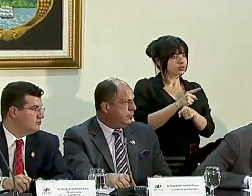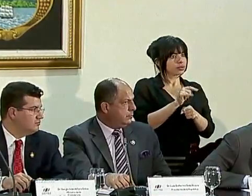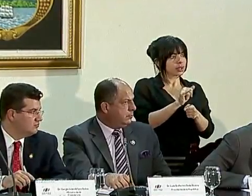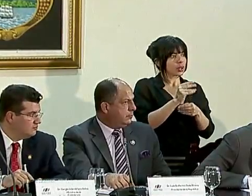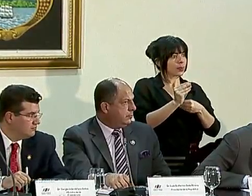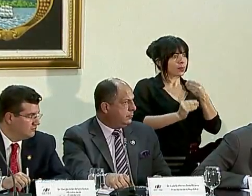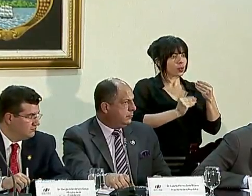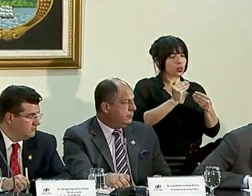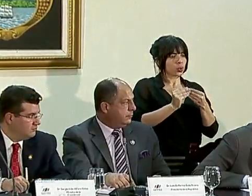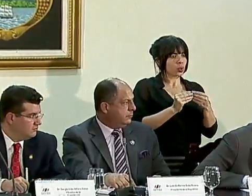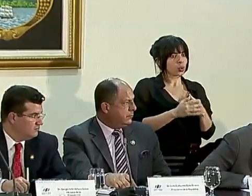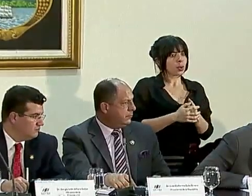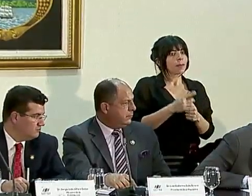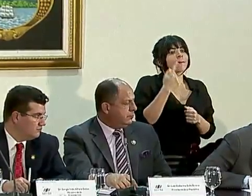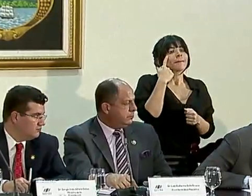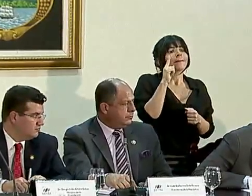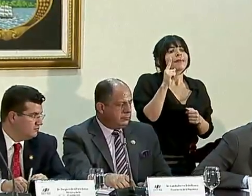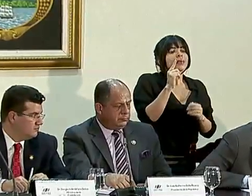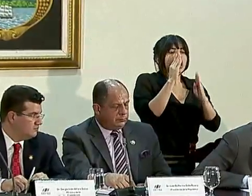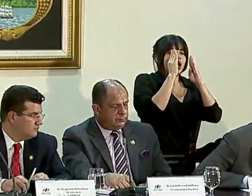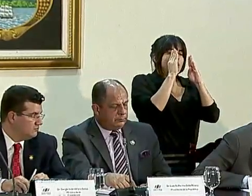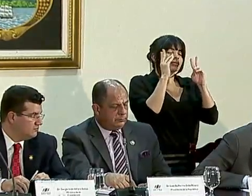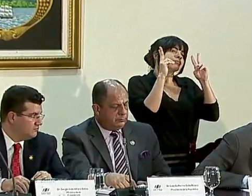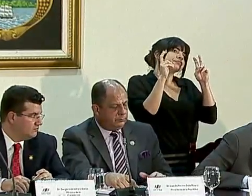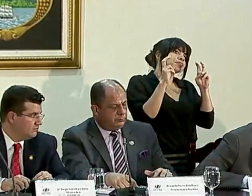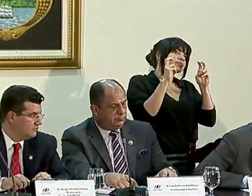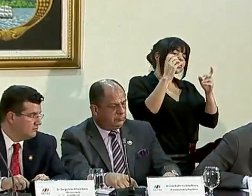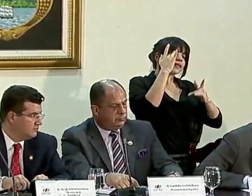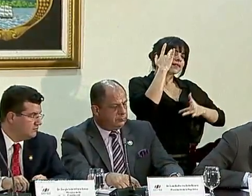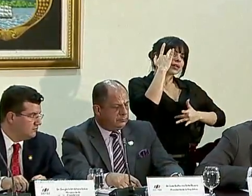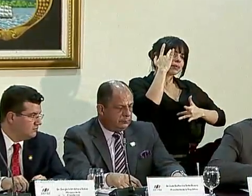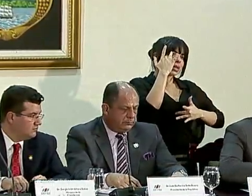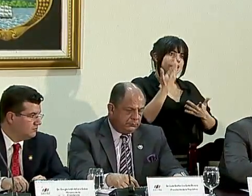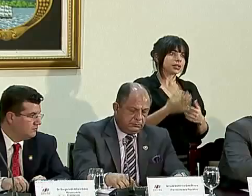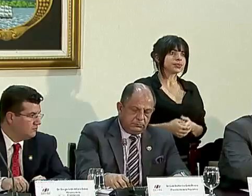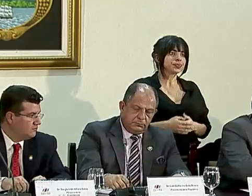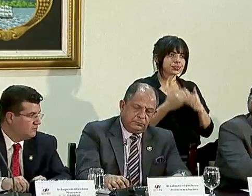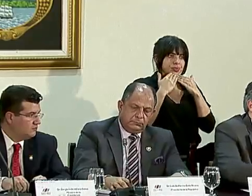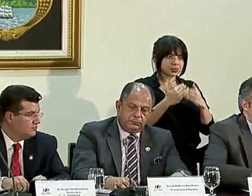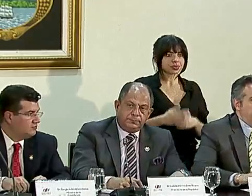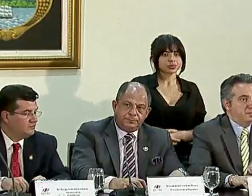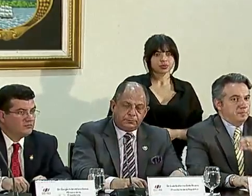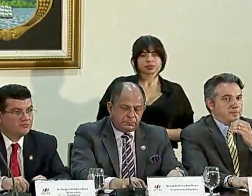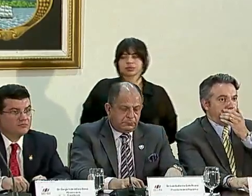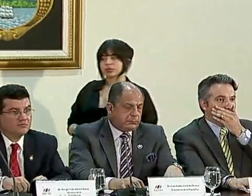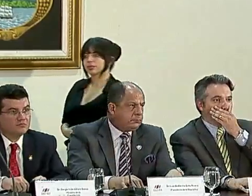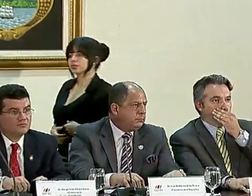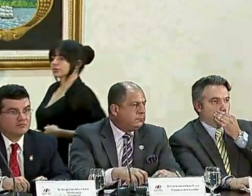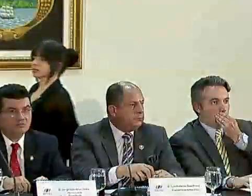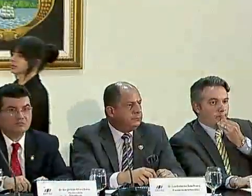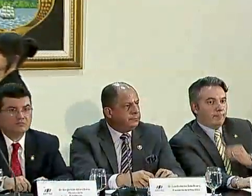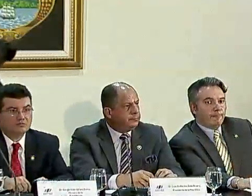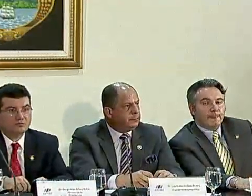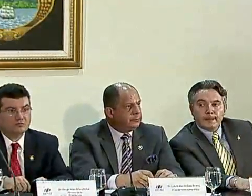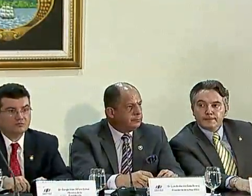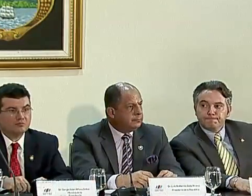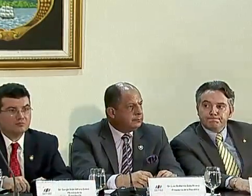estos productos para tratar supuestamente enfermedades. Gracias. Diario